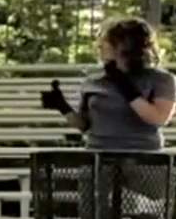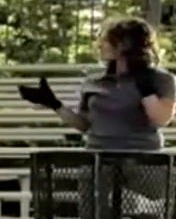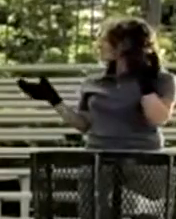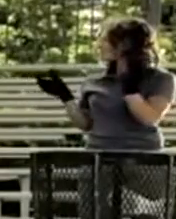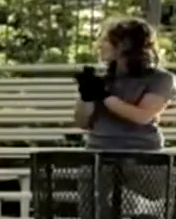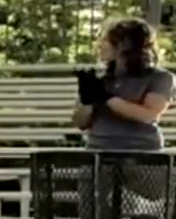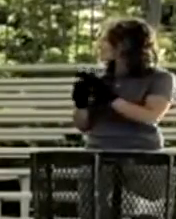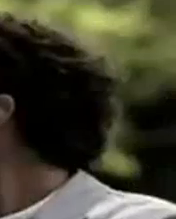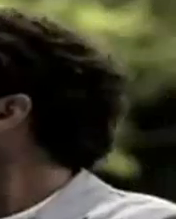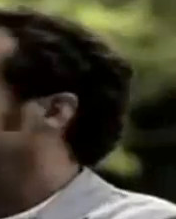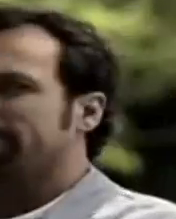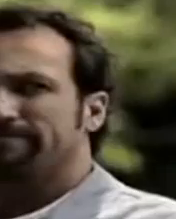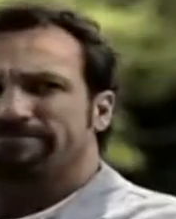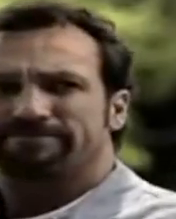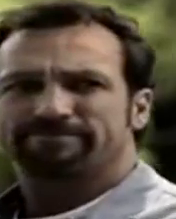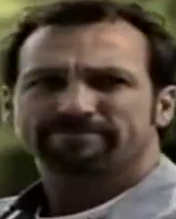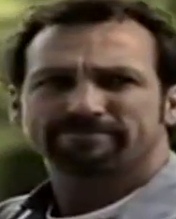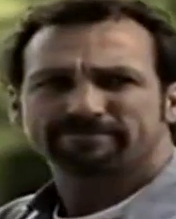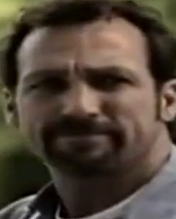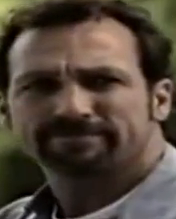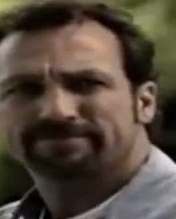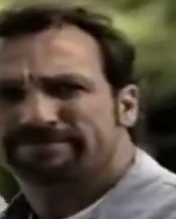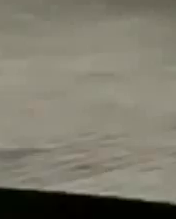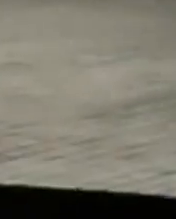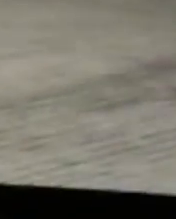Não se deixe vencer.